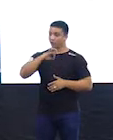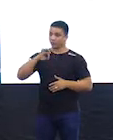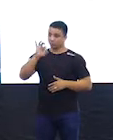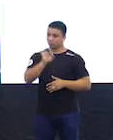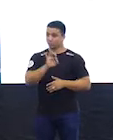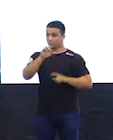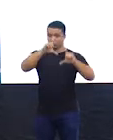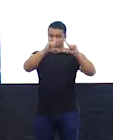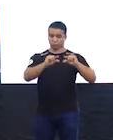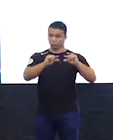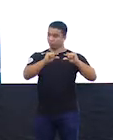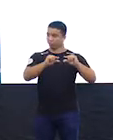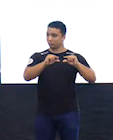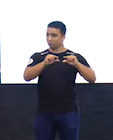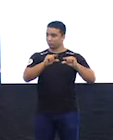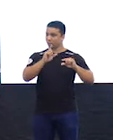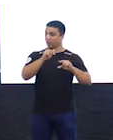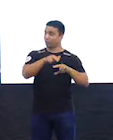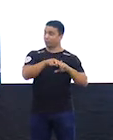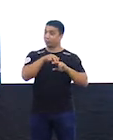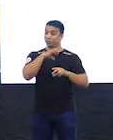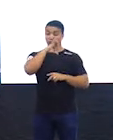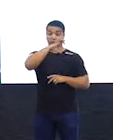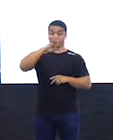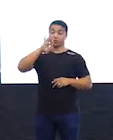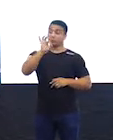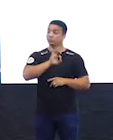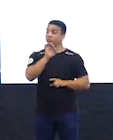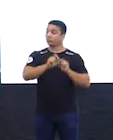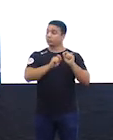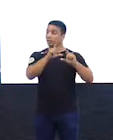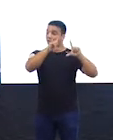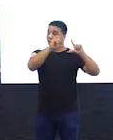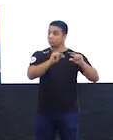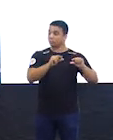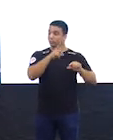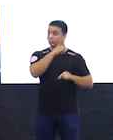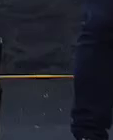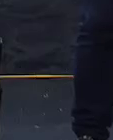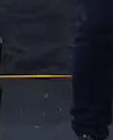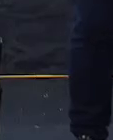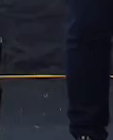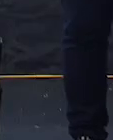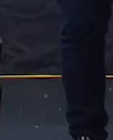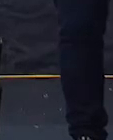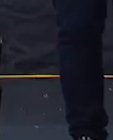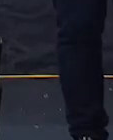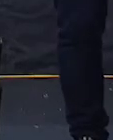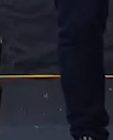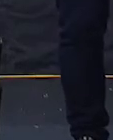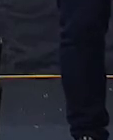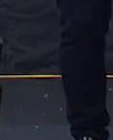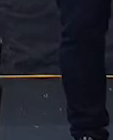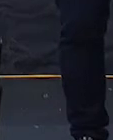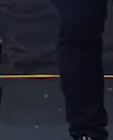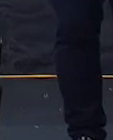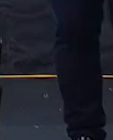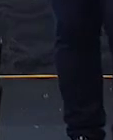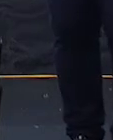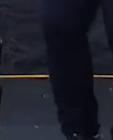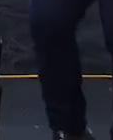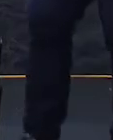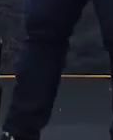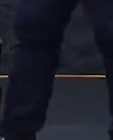para 90%. Então o insufilme de 90%, ele reduziu 10%. Aí em cima desse